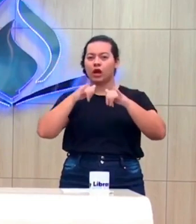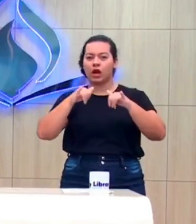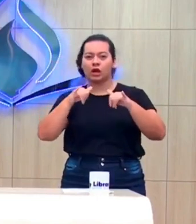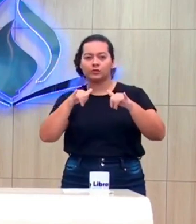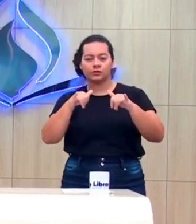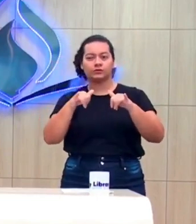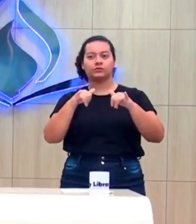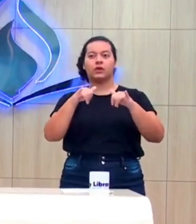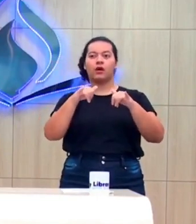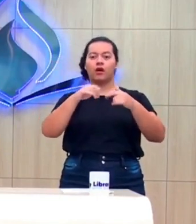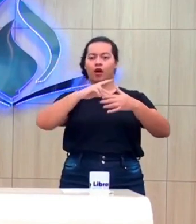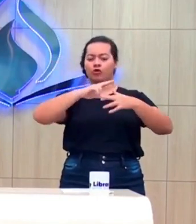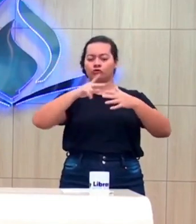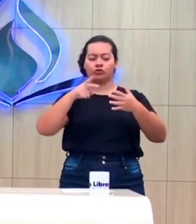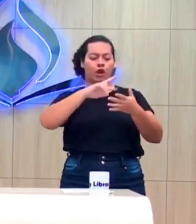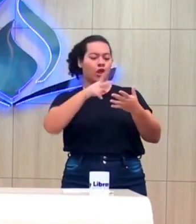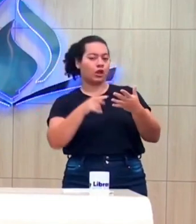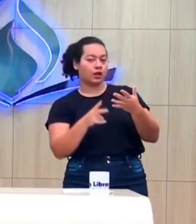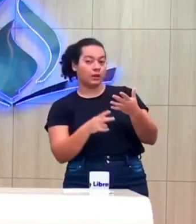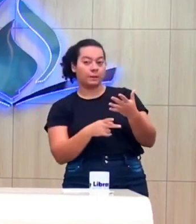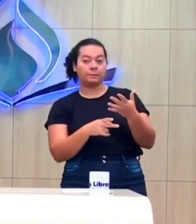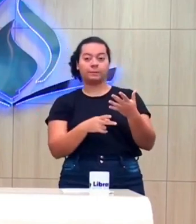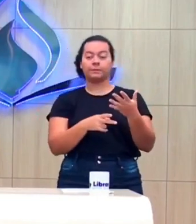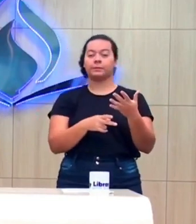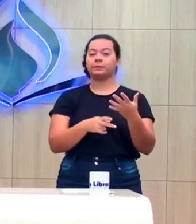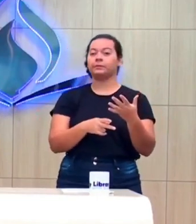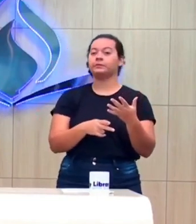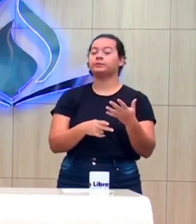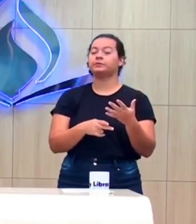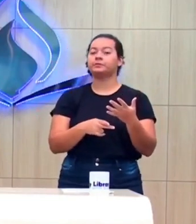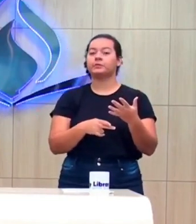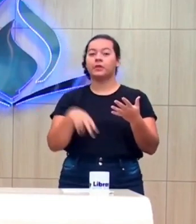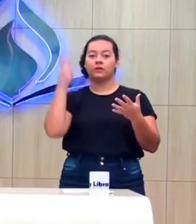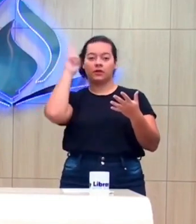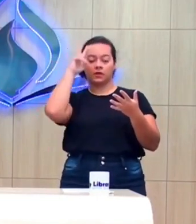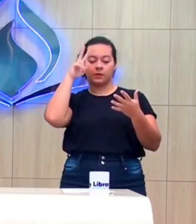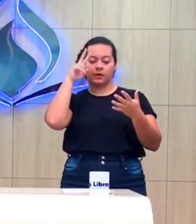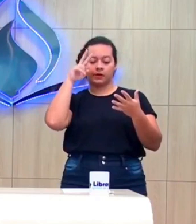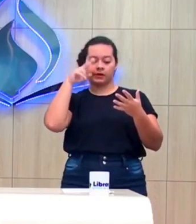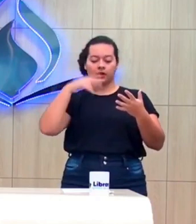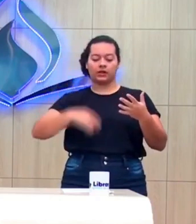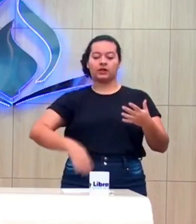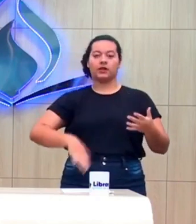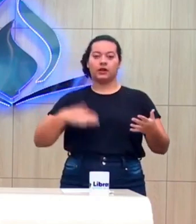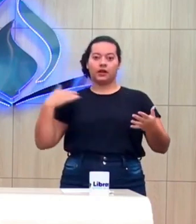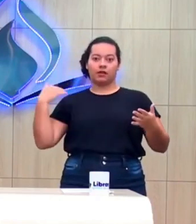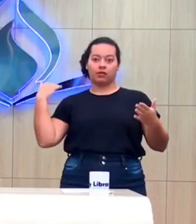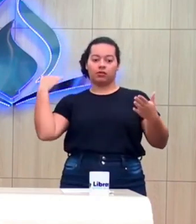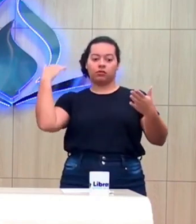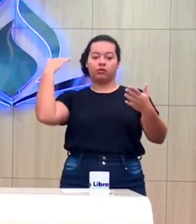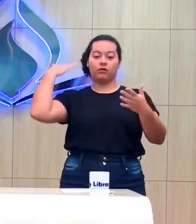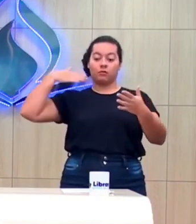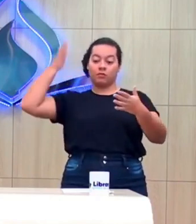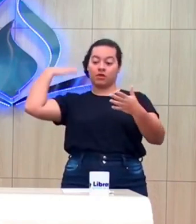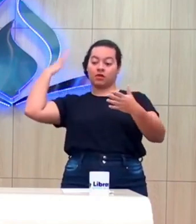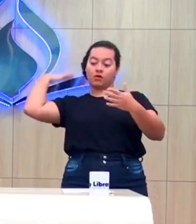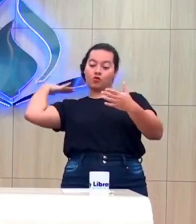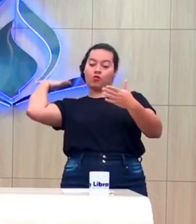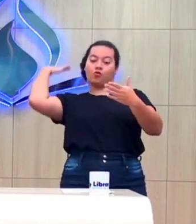respeito dessa história, porque para chegar nos dias de hoje, o surdo